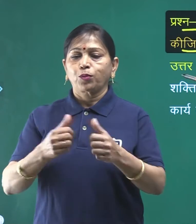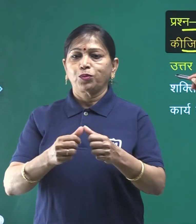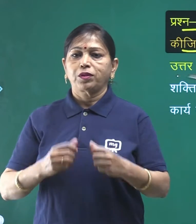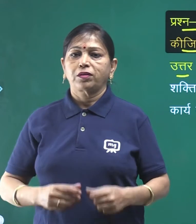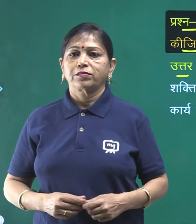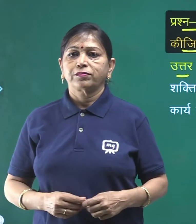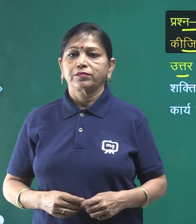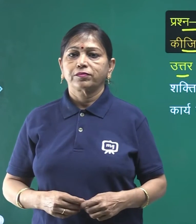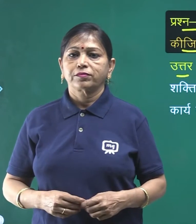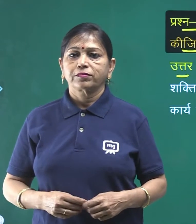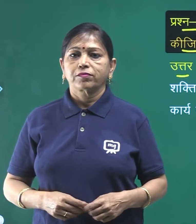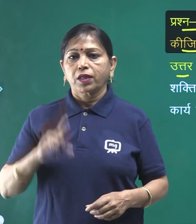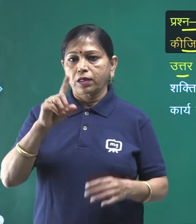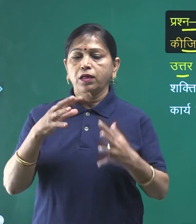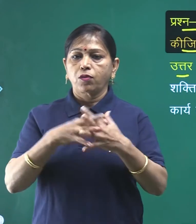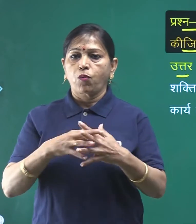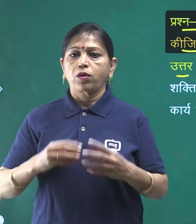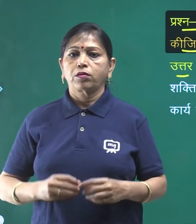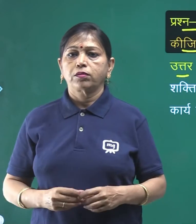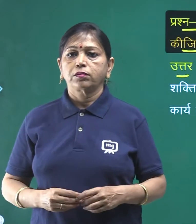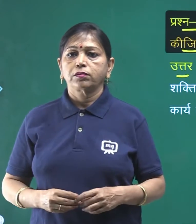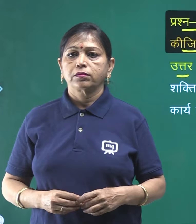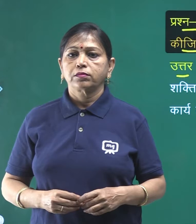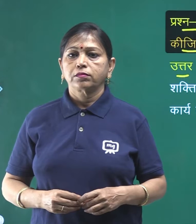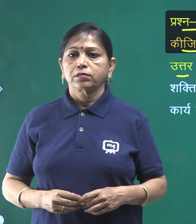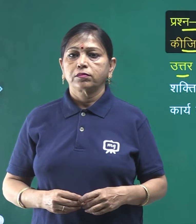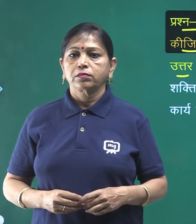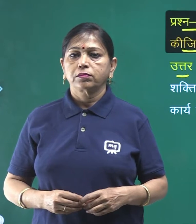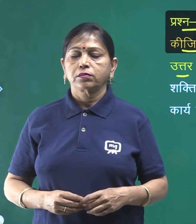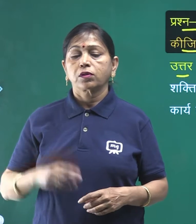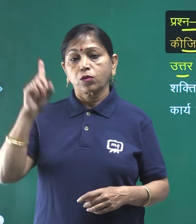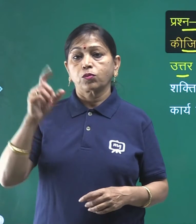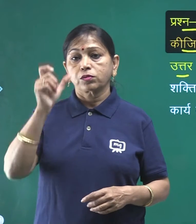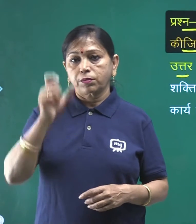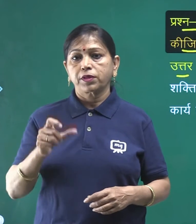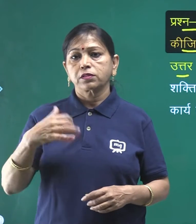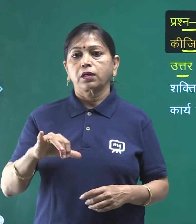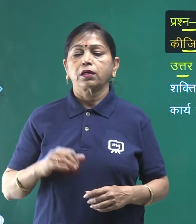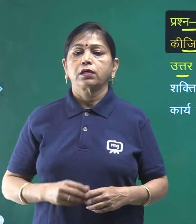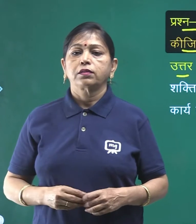उत्तर 1 वाट उस अभिकर्ता की